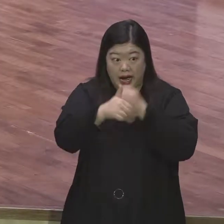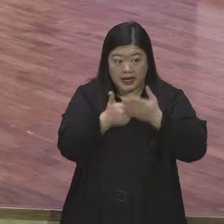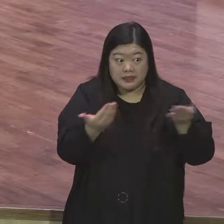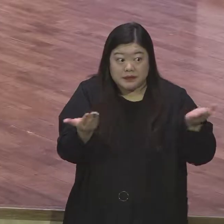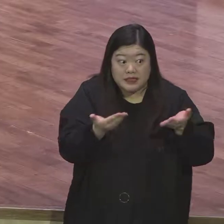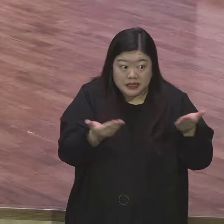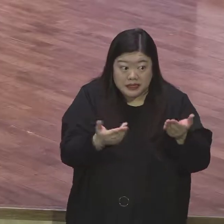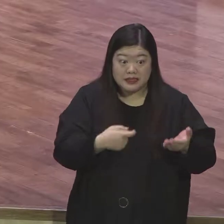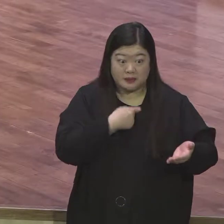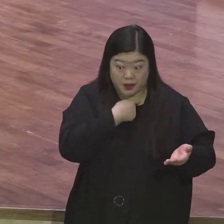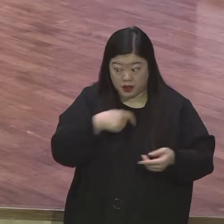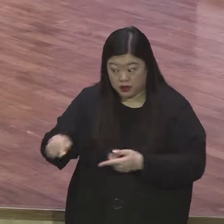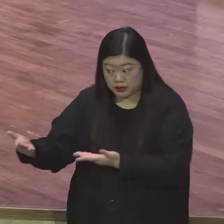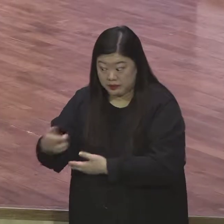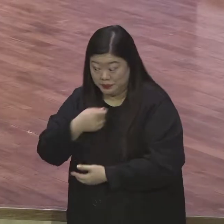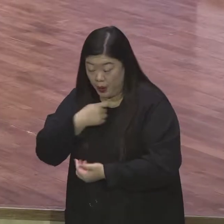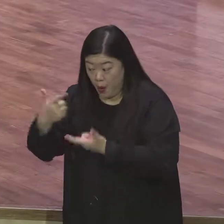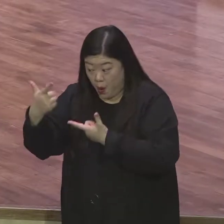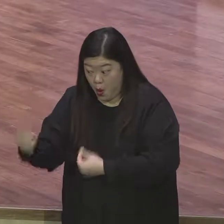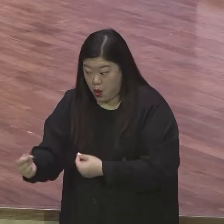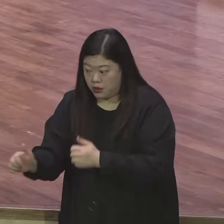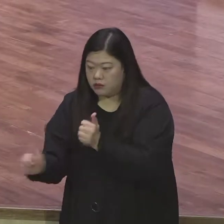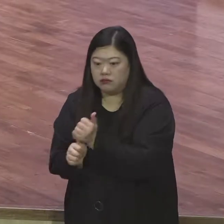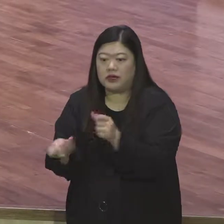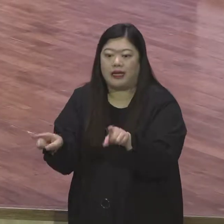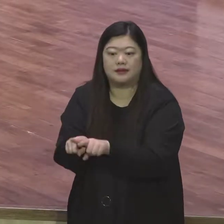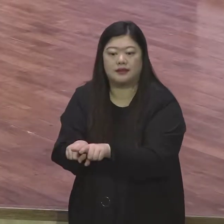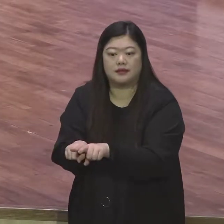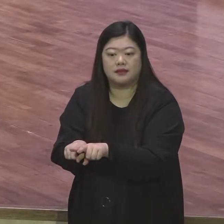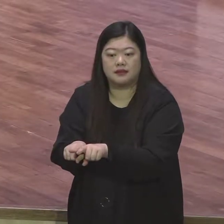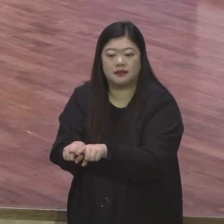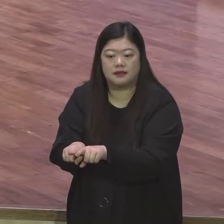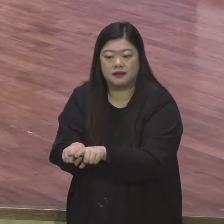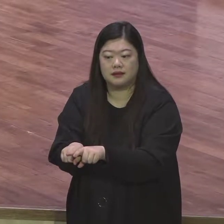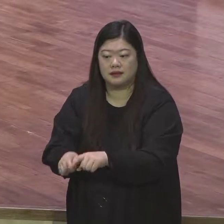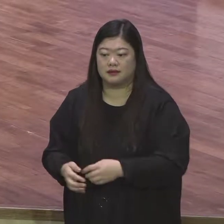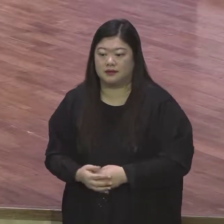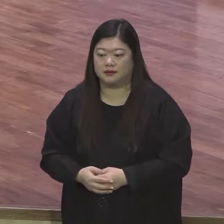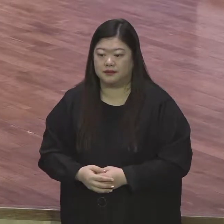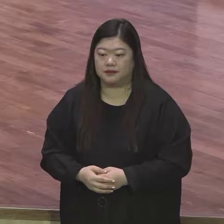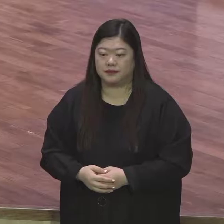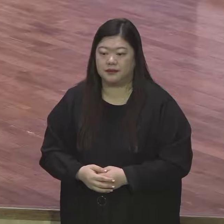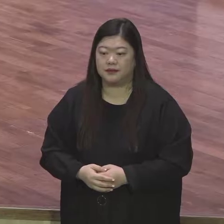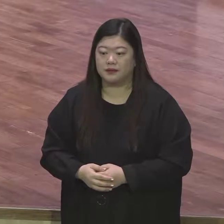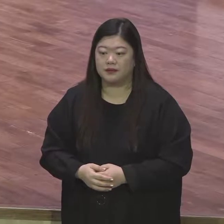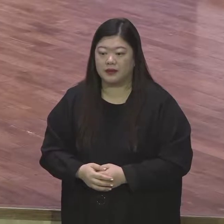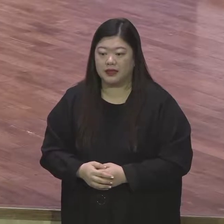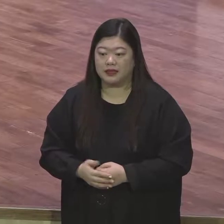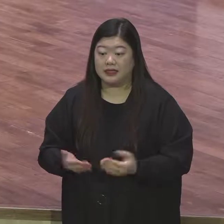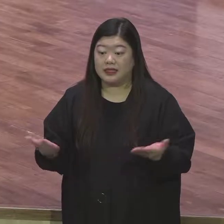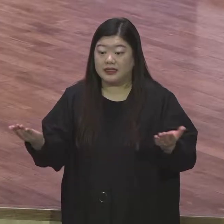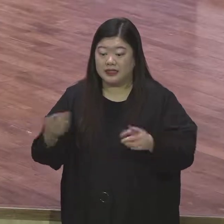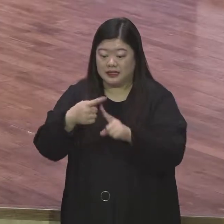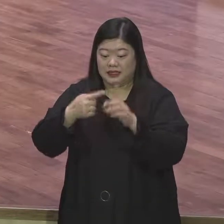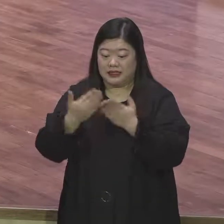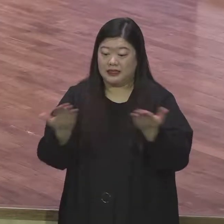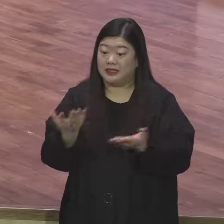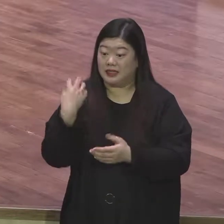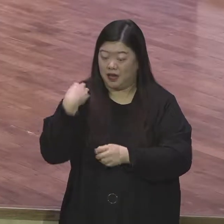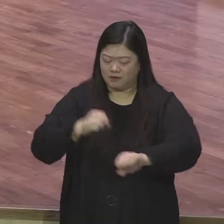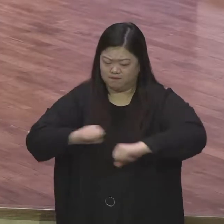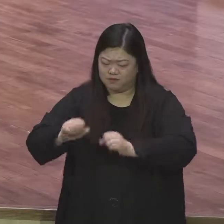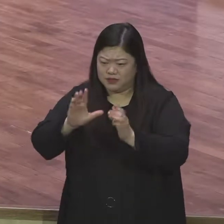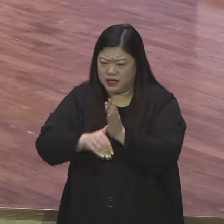의미예요. 이것이 굉장히 중요합니다. 어떤 사역을 하든지 간에 그리스도 안에서 한 마음 한 뜻이 돼야